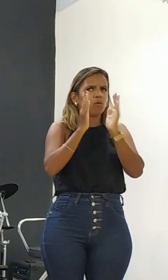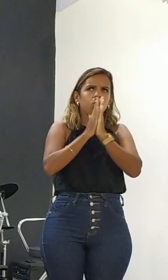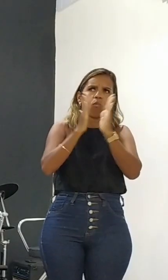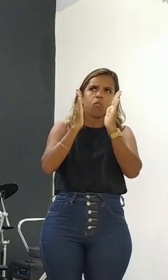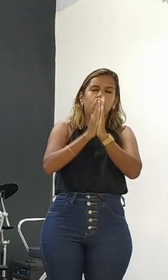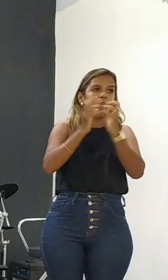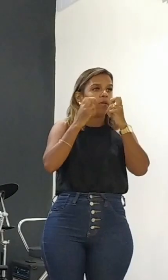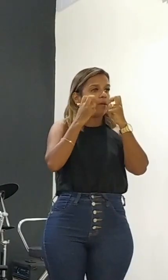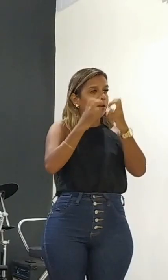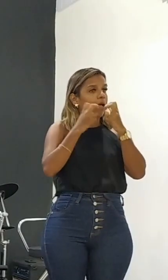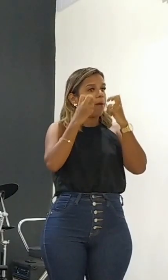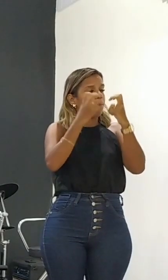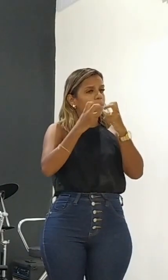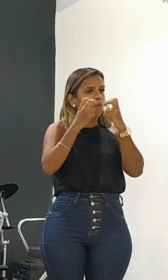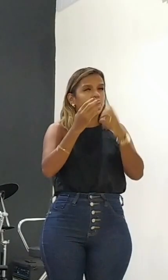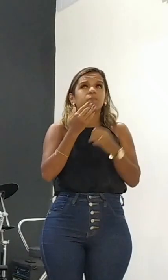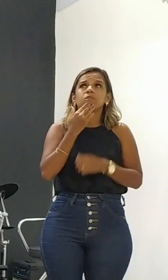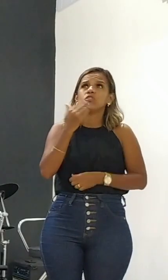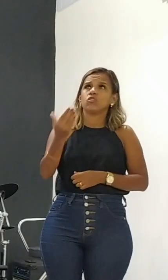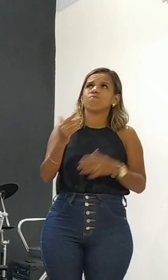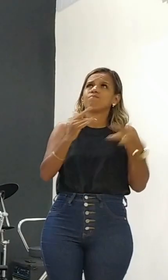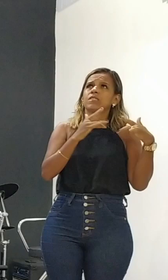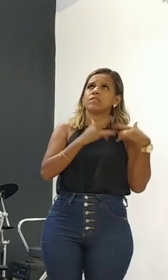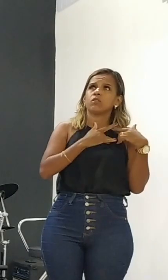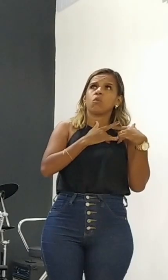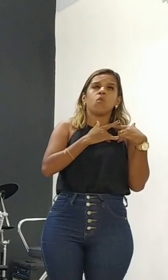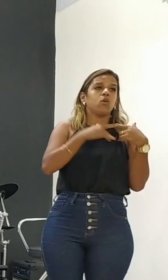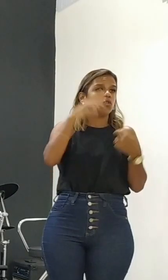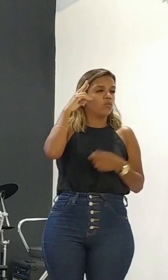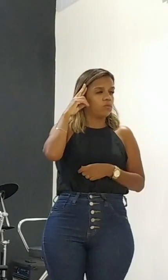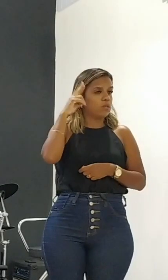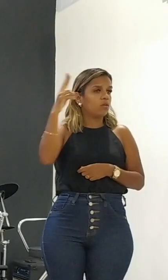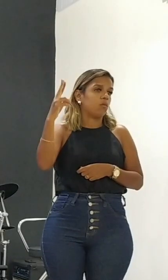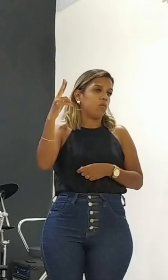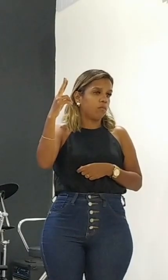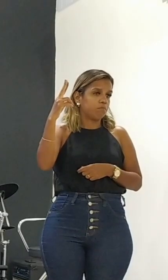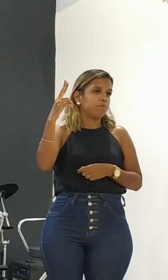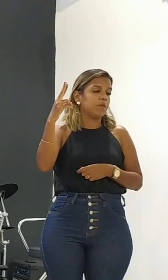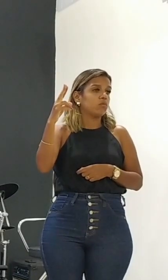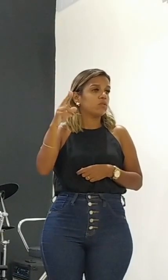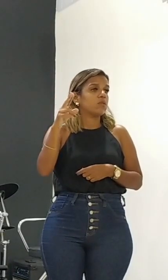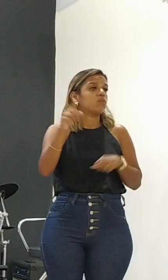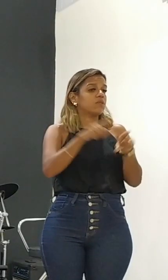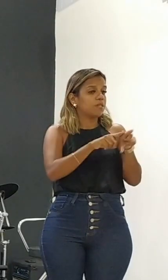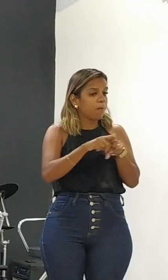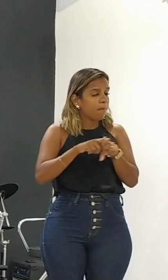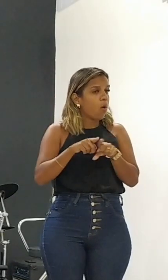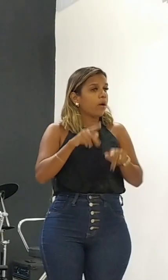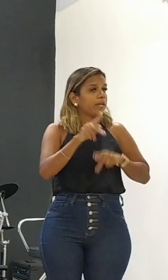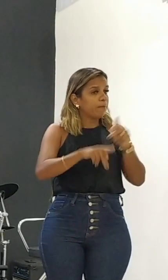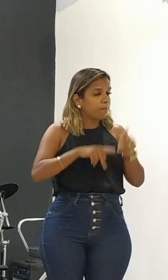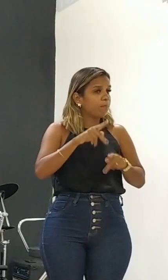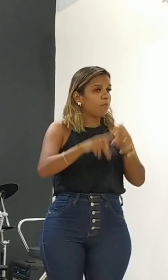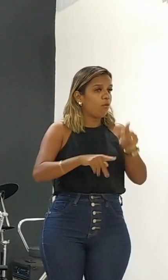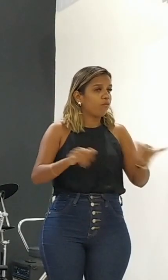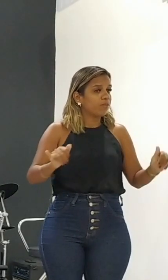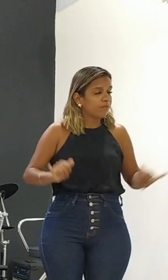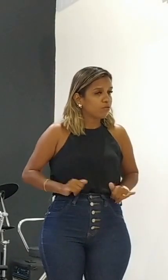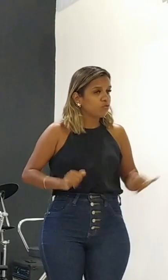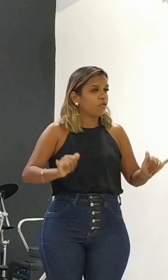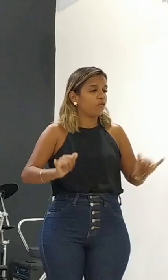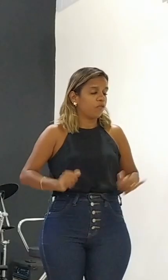a Deus, pedindo a Deus misericórdia pela vida dos seus irmãos que estavam sofrendo lá em